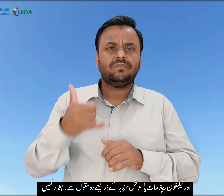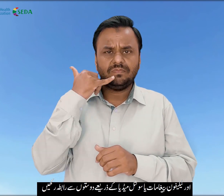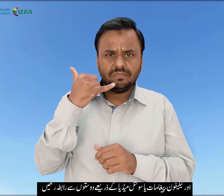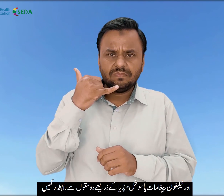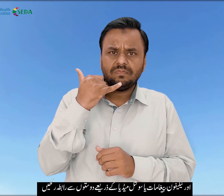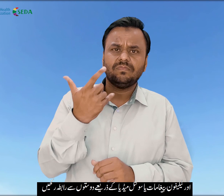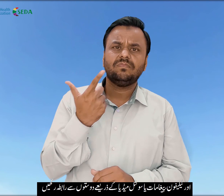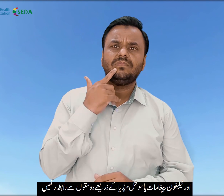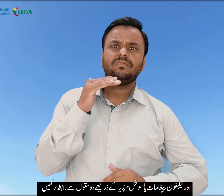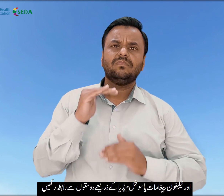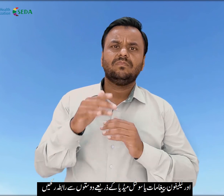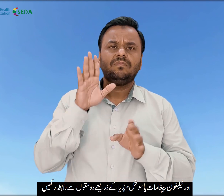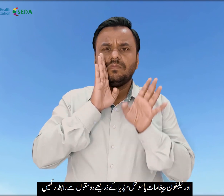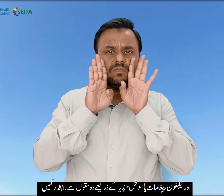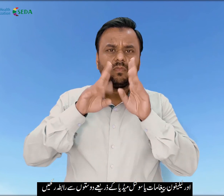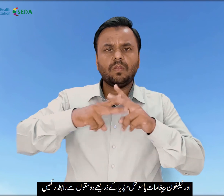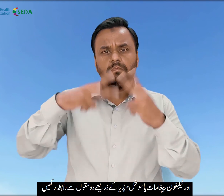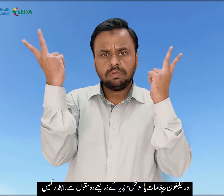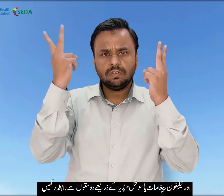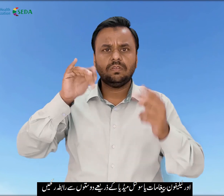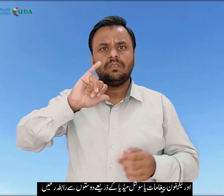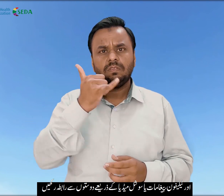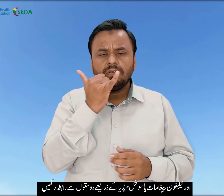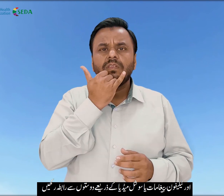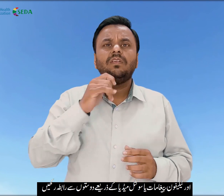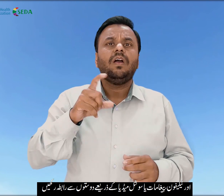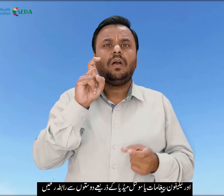پیغامات یا سوشل میڈیا کے ذریعے دوستوں سے رابطہ رکھیں۔